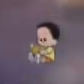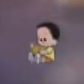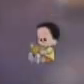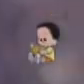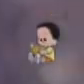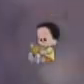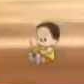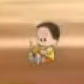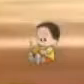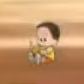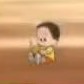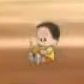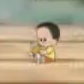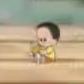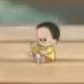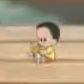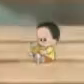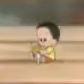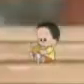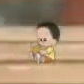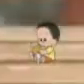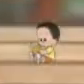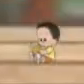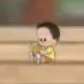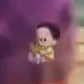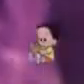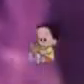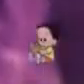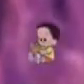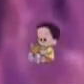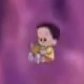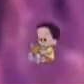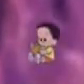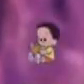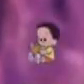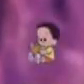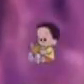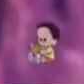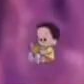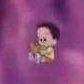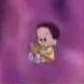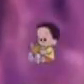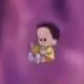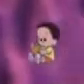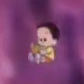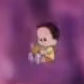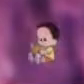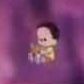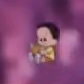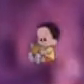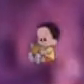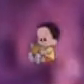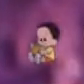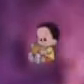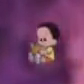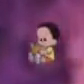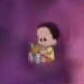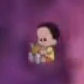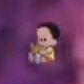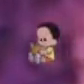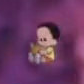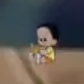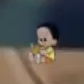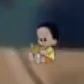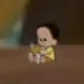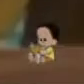ele tenta parar segurando o braço. A menina sentada observa. Ele olha o braço com preocupação e fecha os olhos. O menino